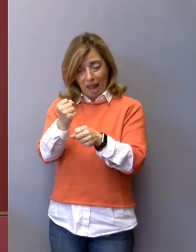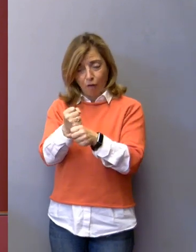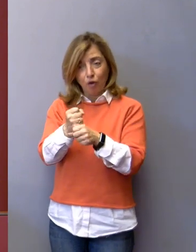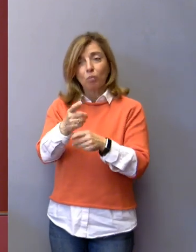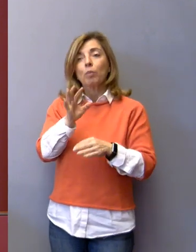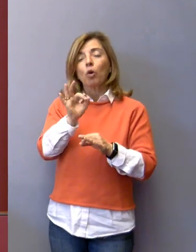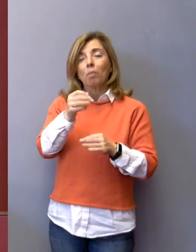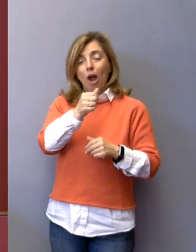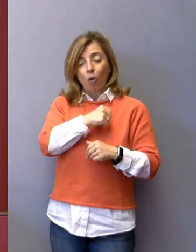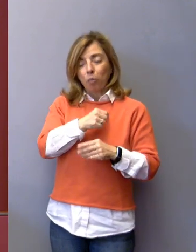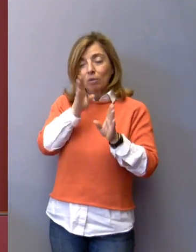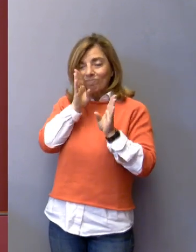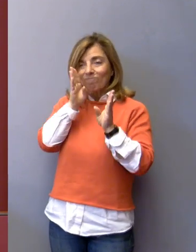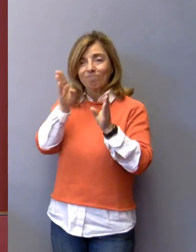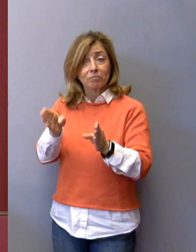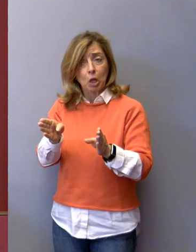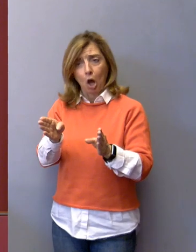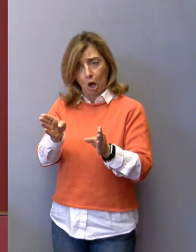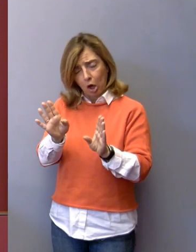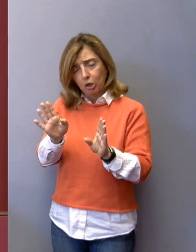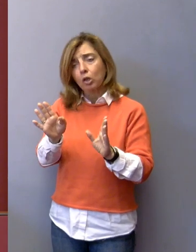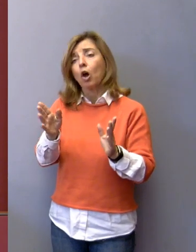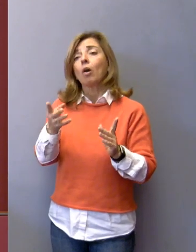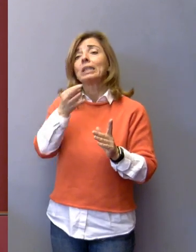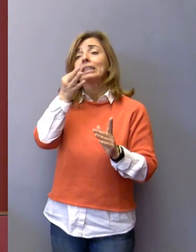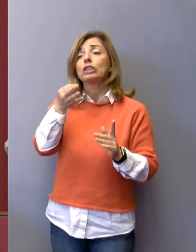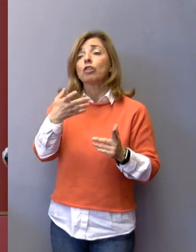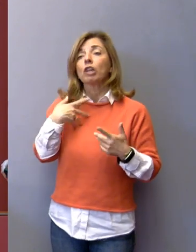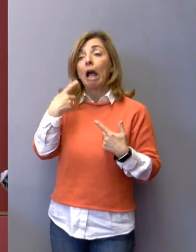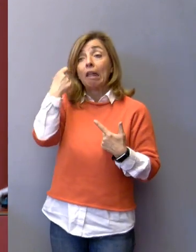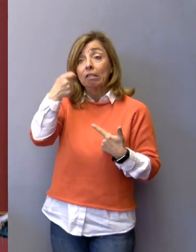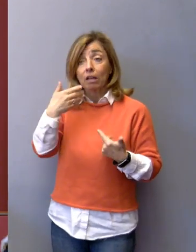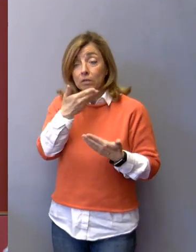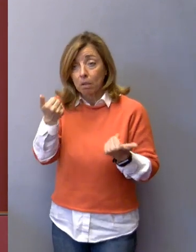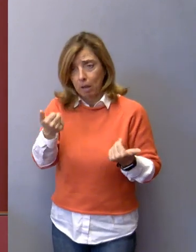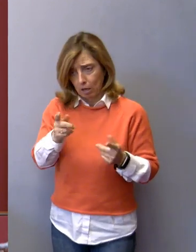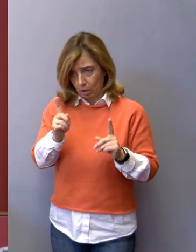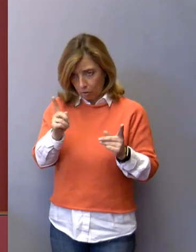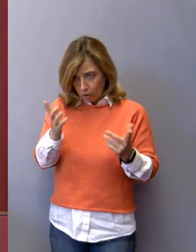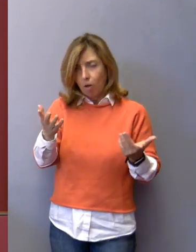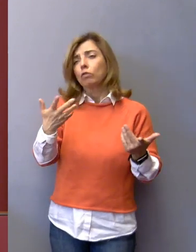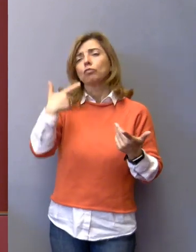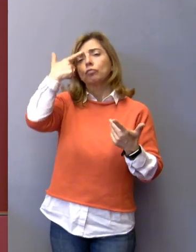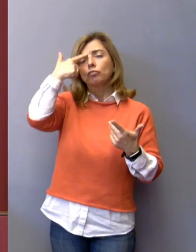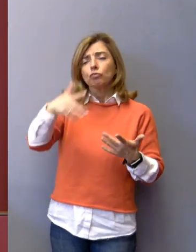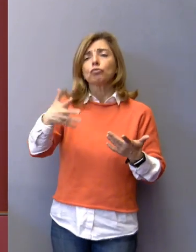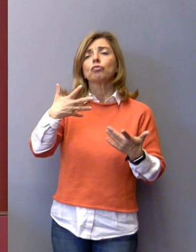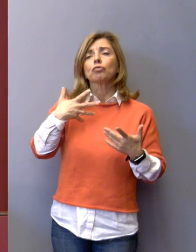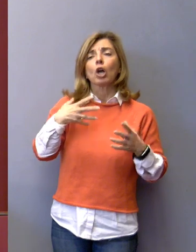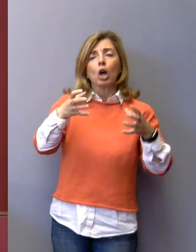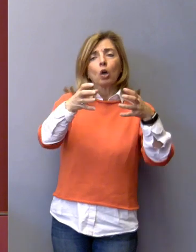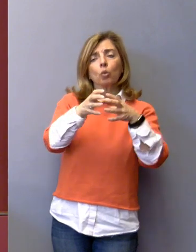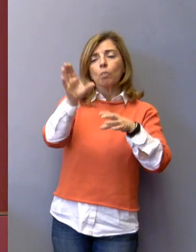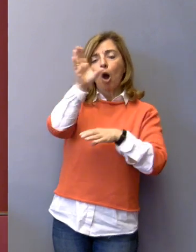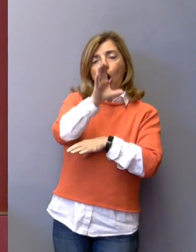noi che a questo punto ce ne vogliamo disinteressar ce ne stiamo disinteressando lei sa che c'è un osservatorio questo osservatorio si